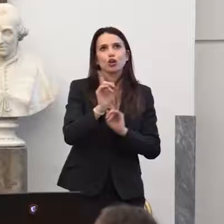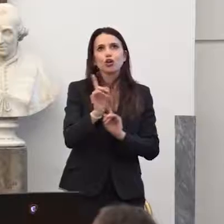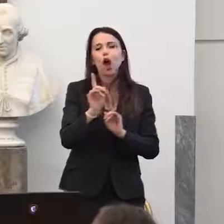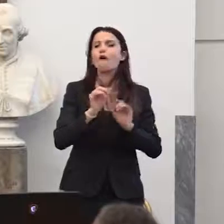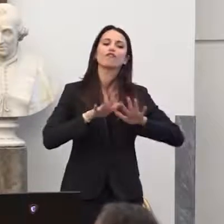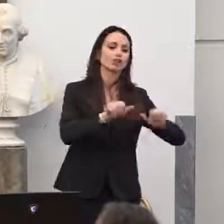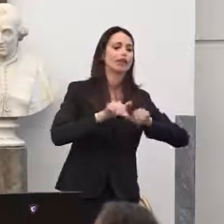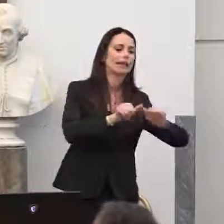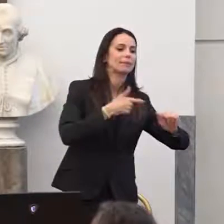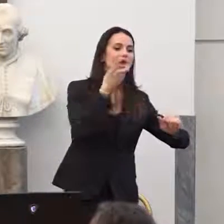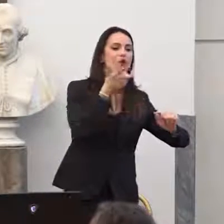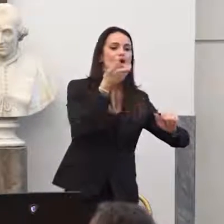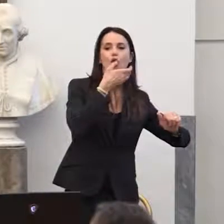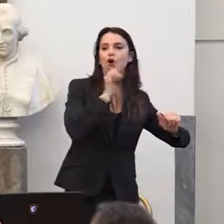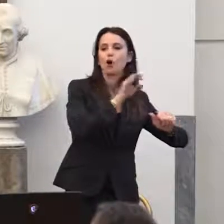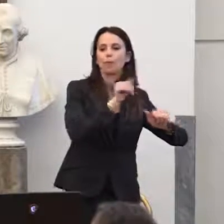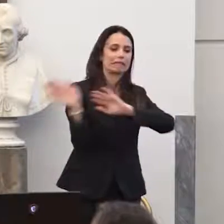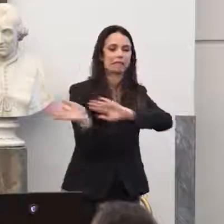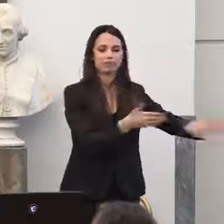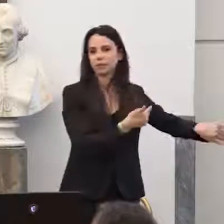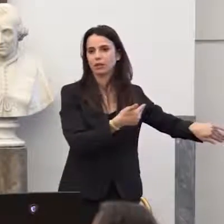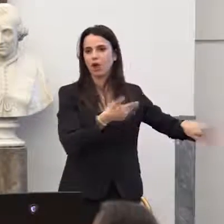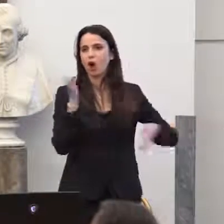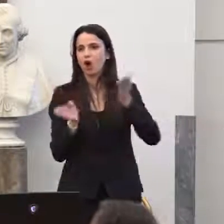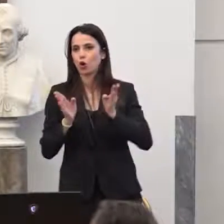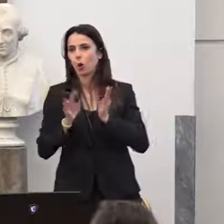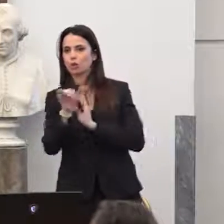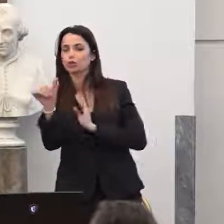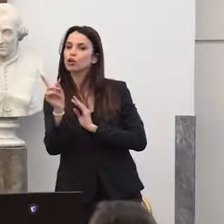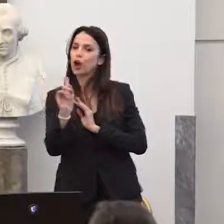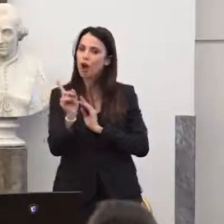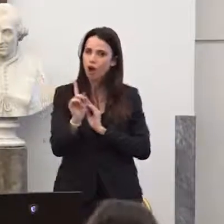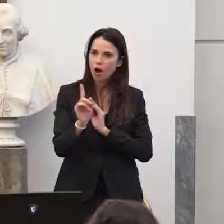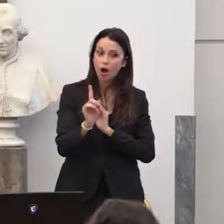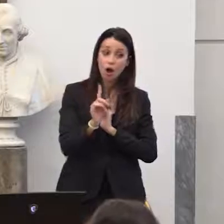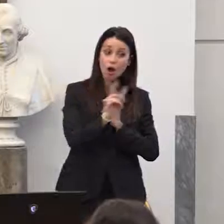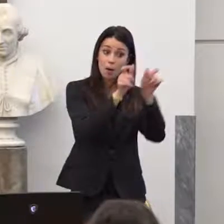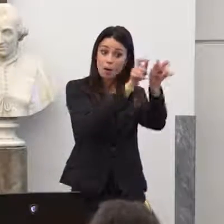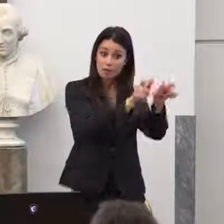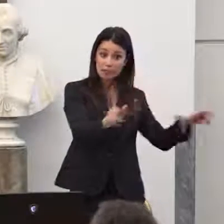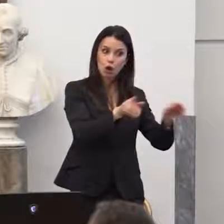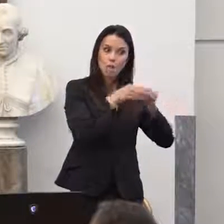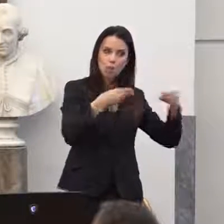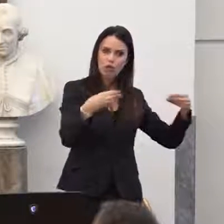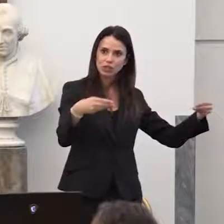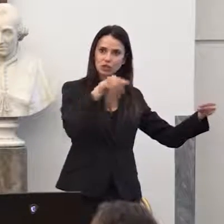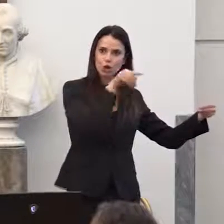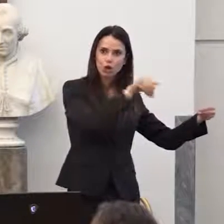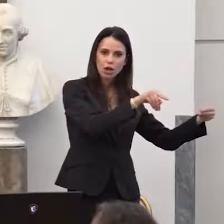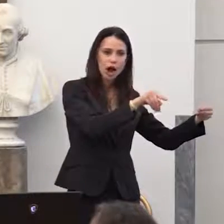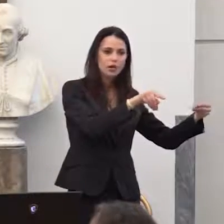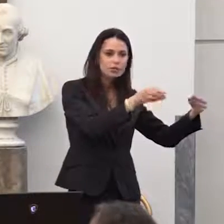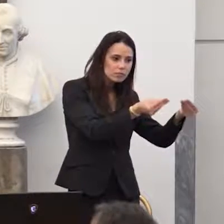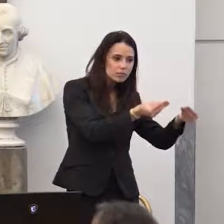medico, il logopedista, ma abbiamo dotato queste figure professionali di strumenti a vantaggio del